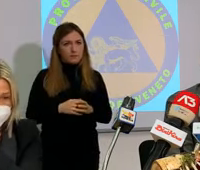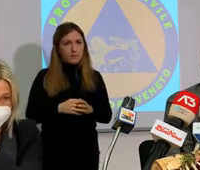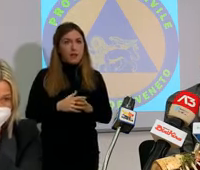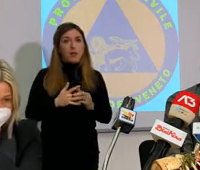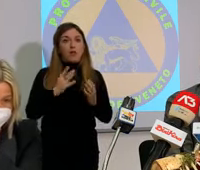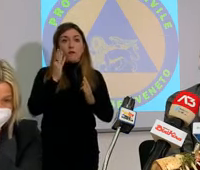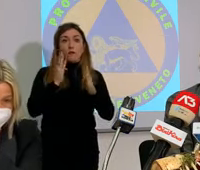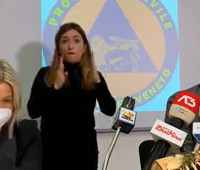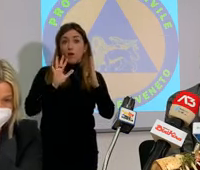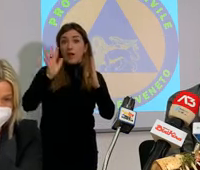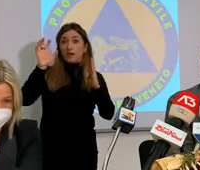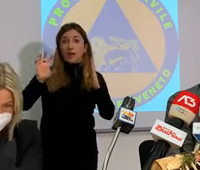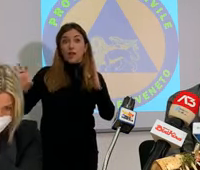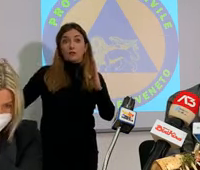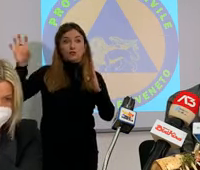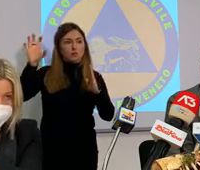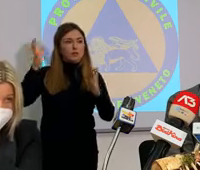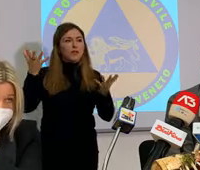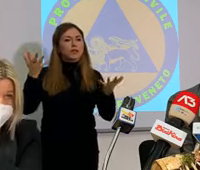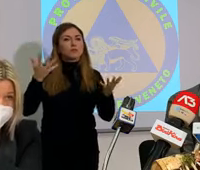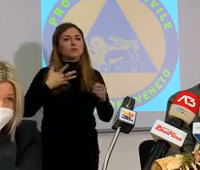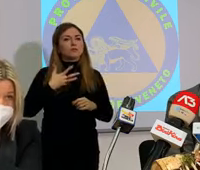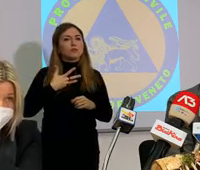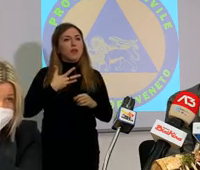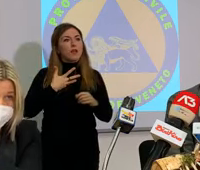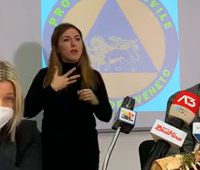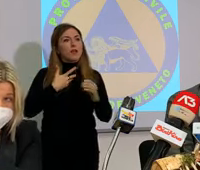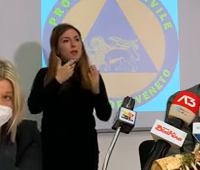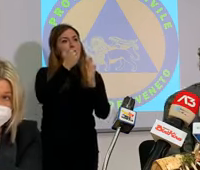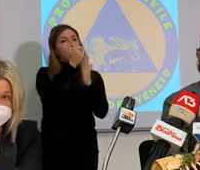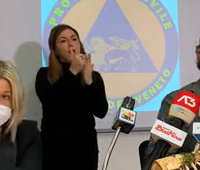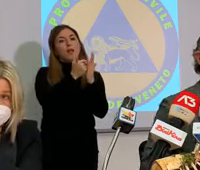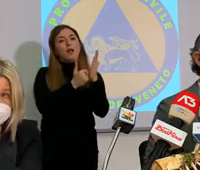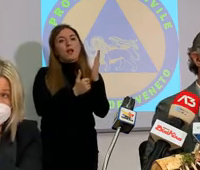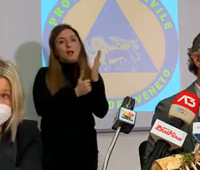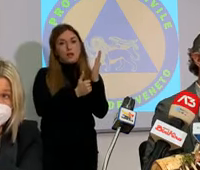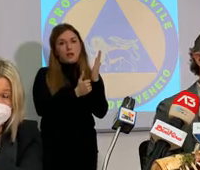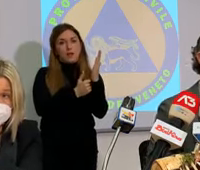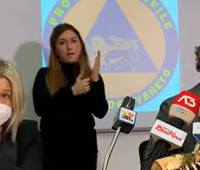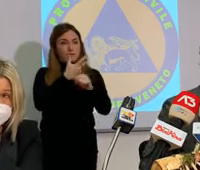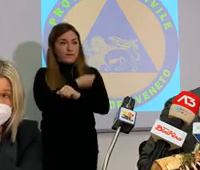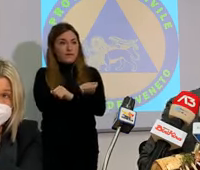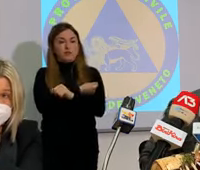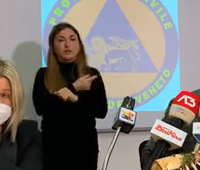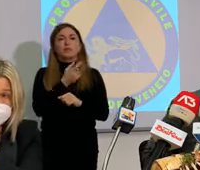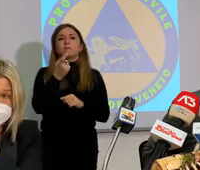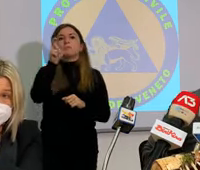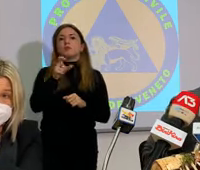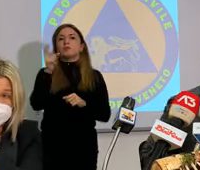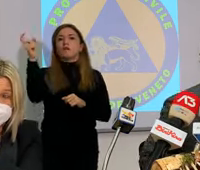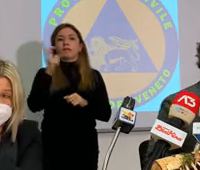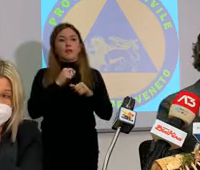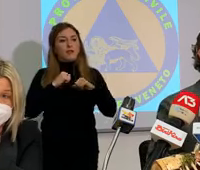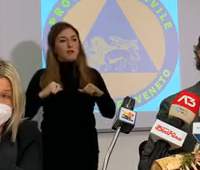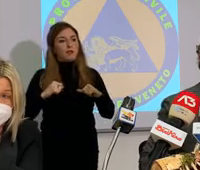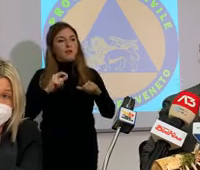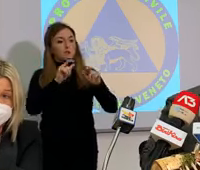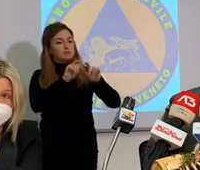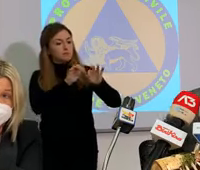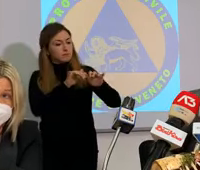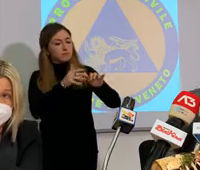ragioni abbiamo l'anagrafe vaccinare questo è un vantaggio non da poco ci arriva il cittadino a vaccinarsi si digita è già